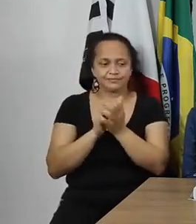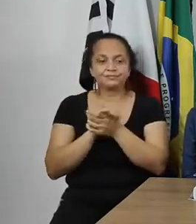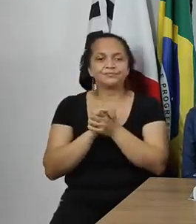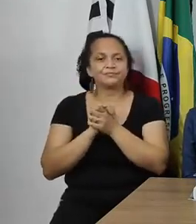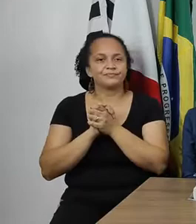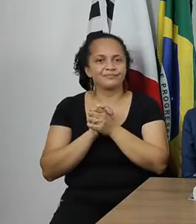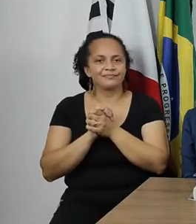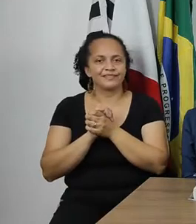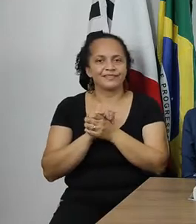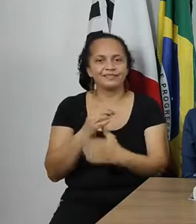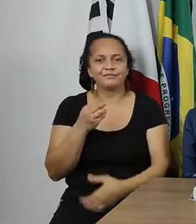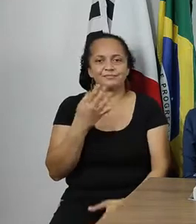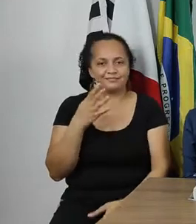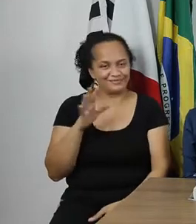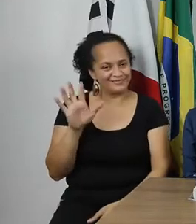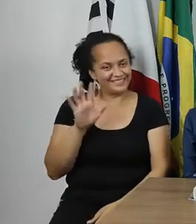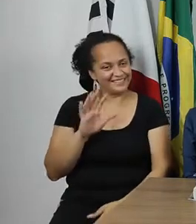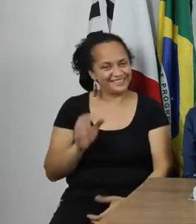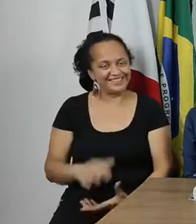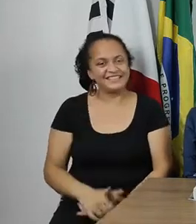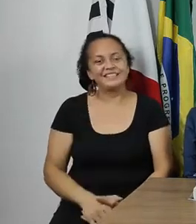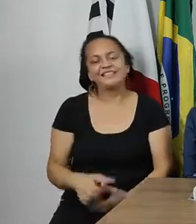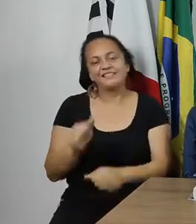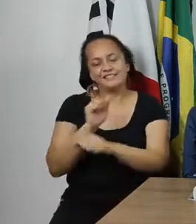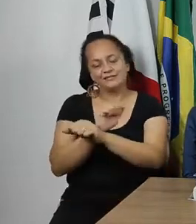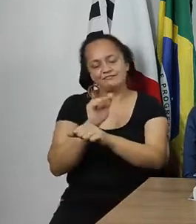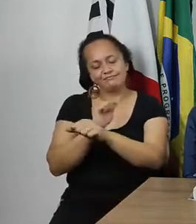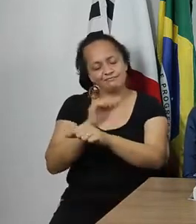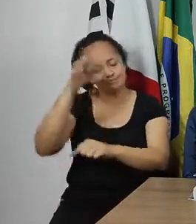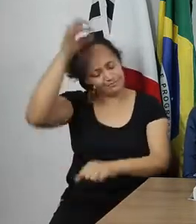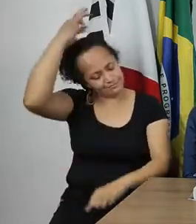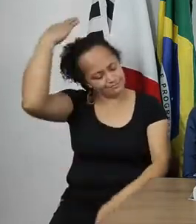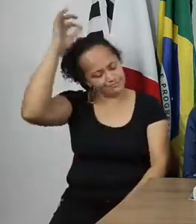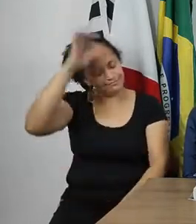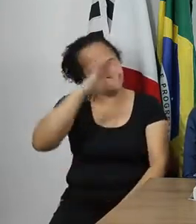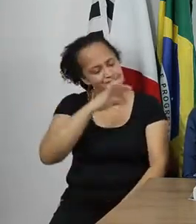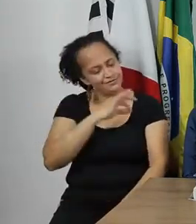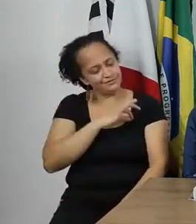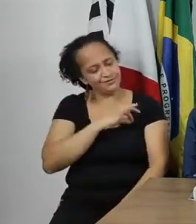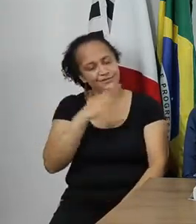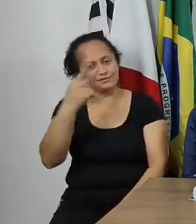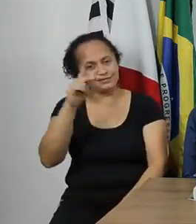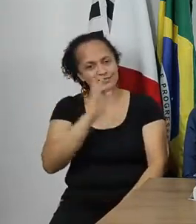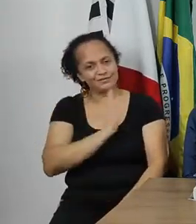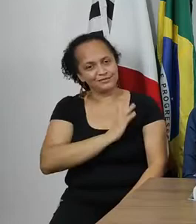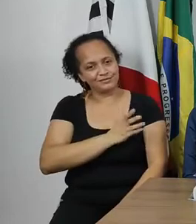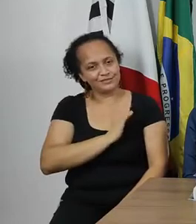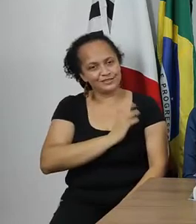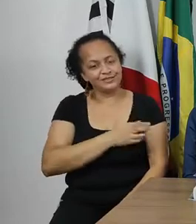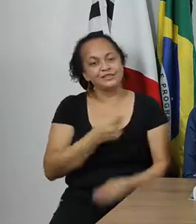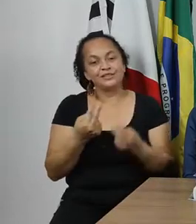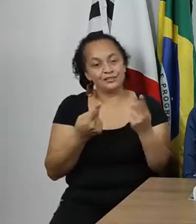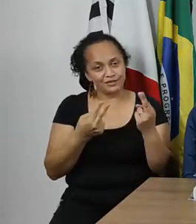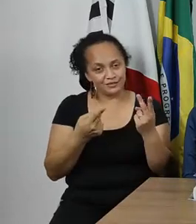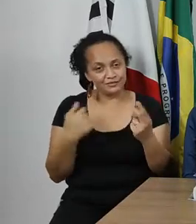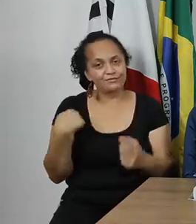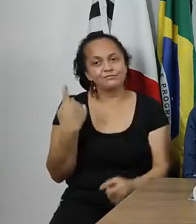Então, gente, é isso. Que espero que o Espírito Santo tenha falado ao coração de vocês, assim como falou com a